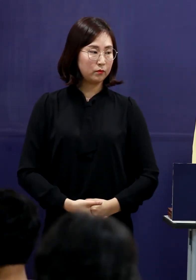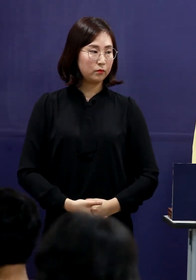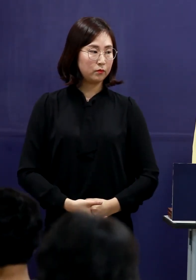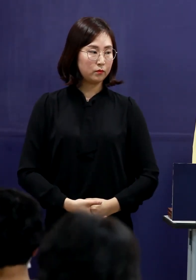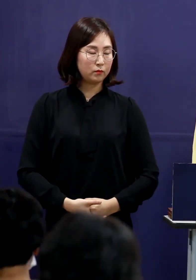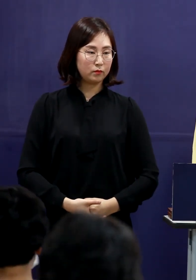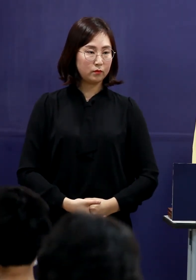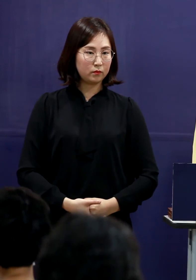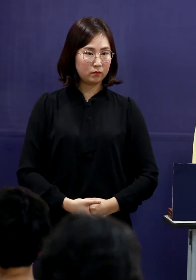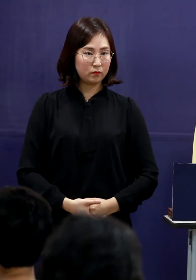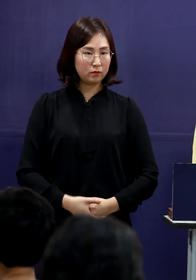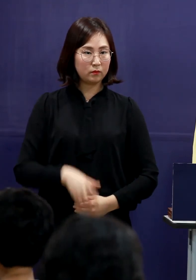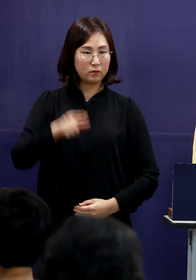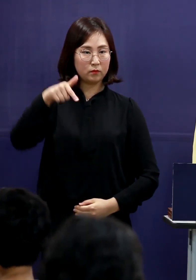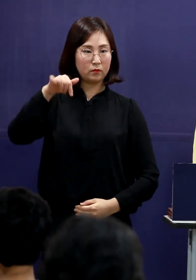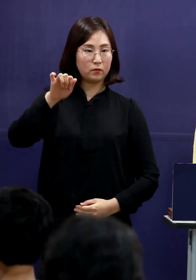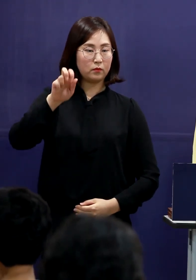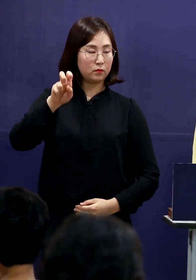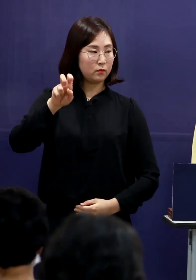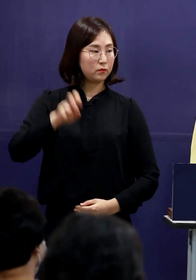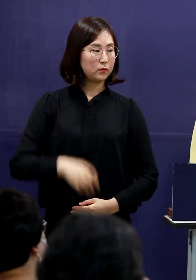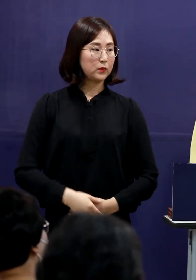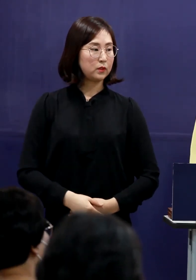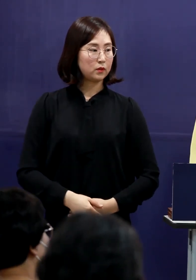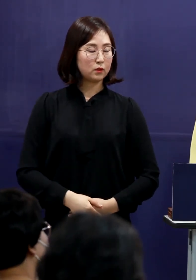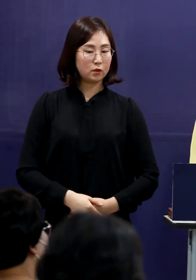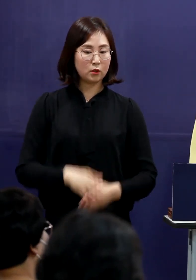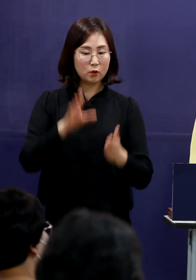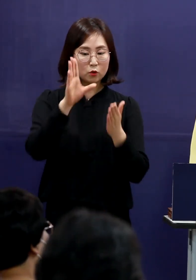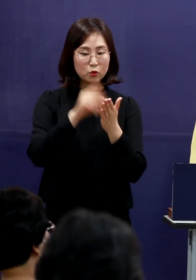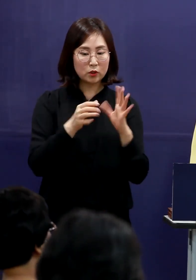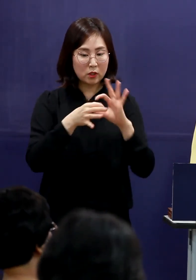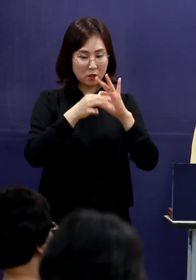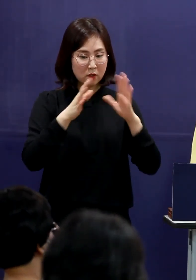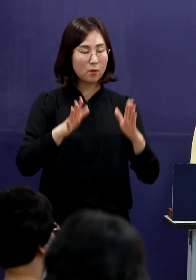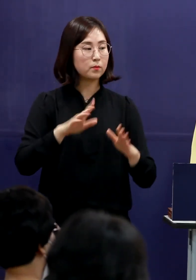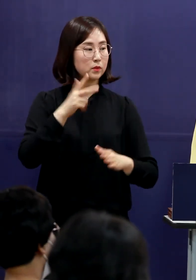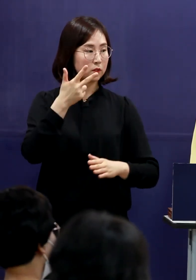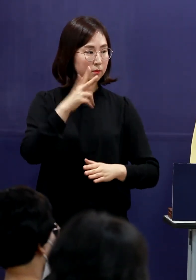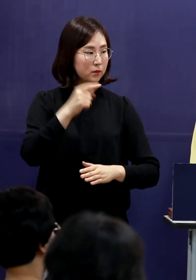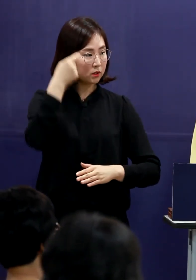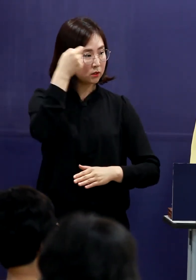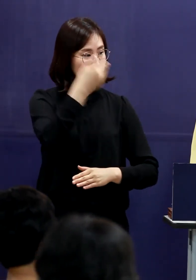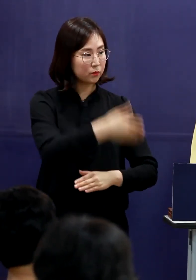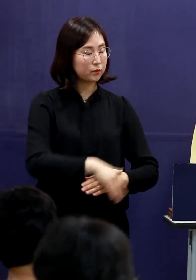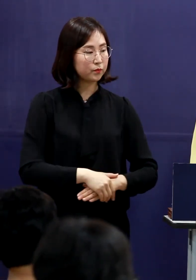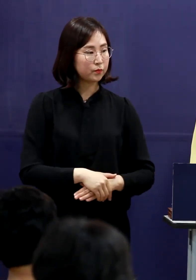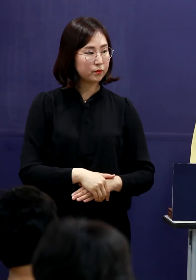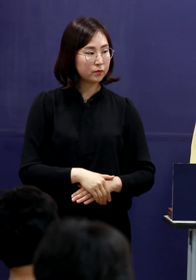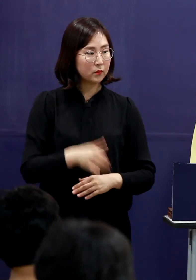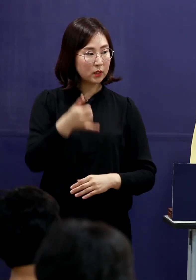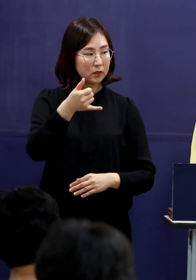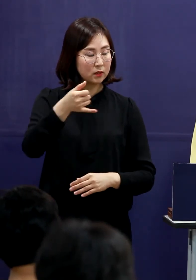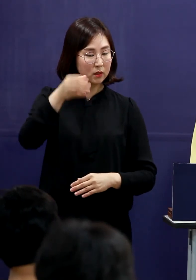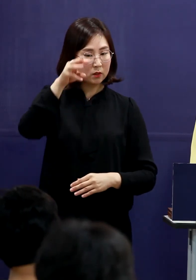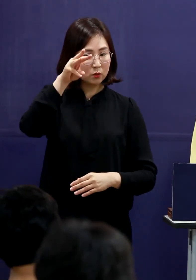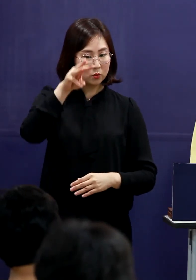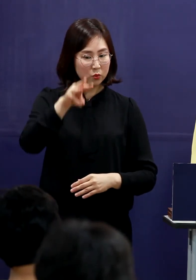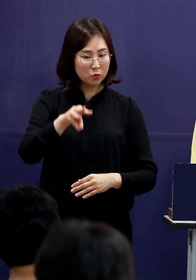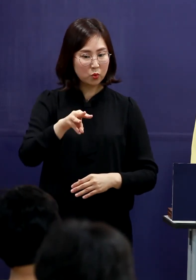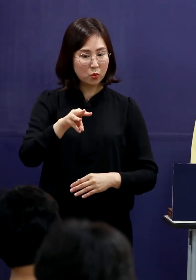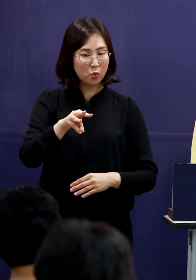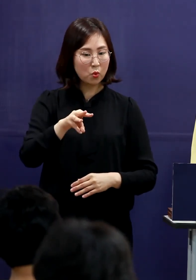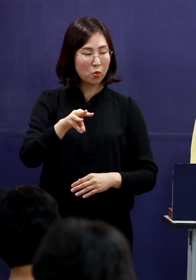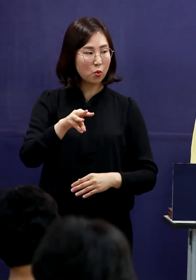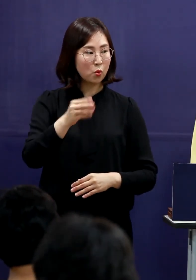서시장 김무철 기자입니다. 주재 관계없는 질문입니다. 최근에 그 세종 수동본부의 고위 간부가 지난해